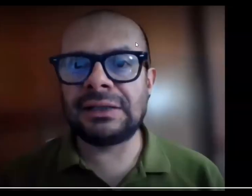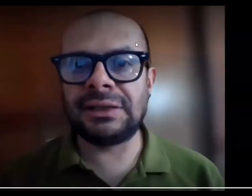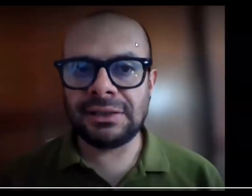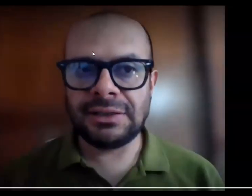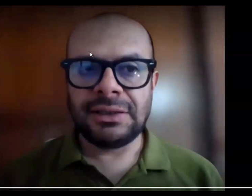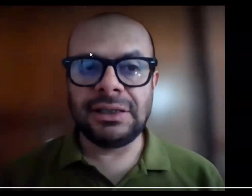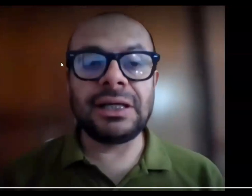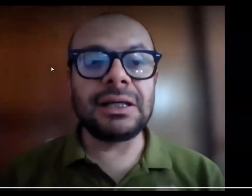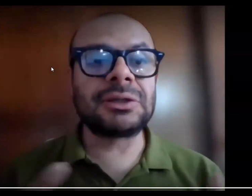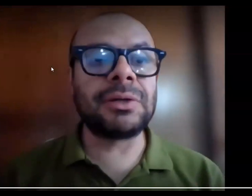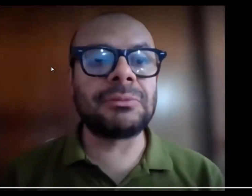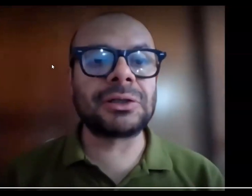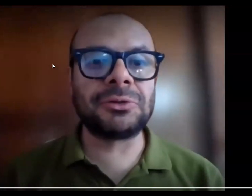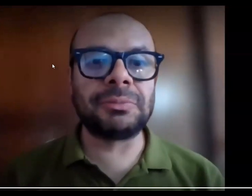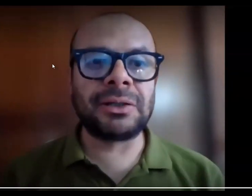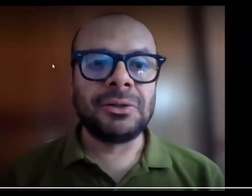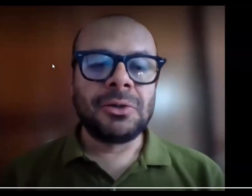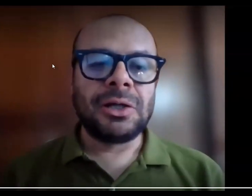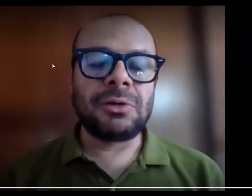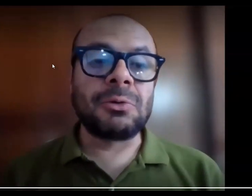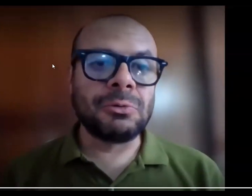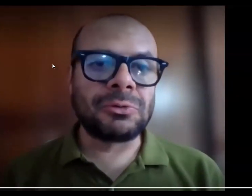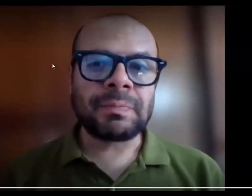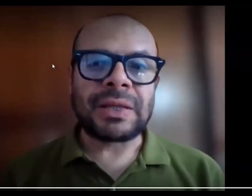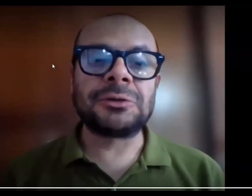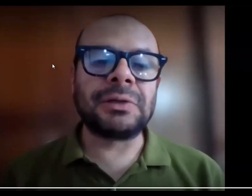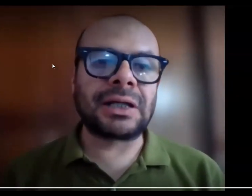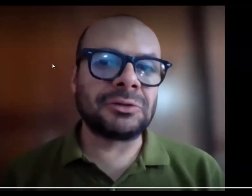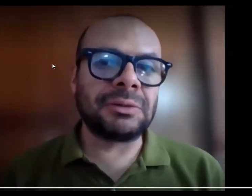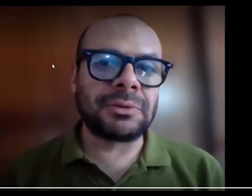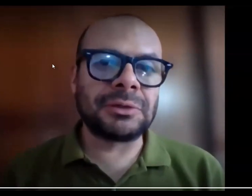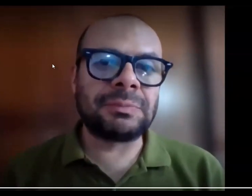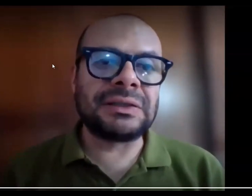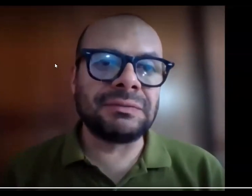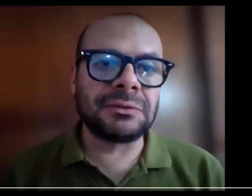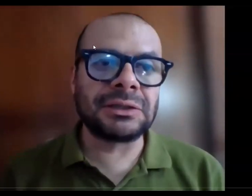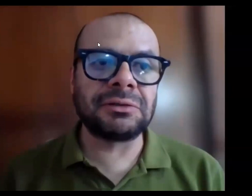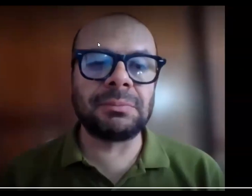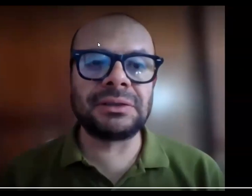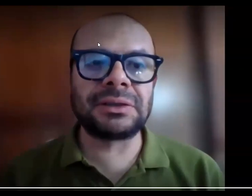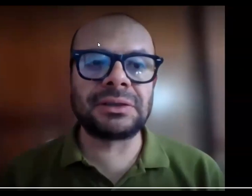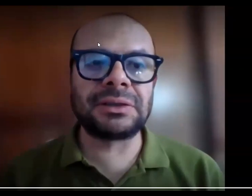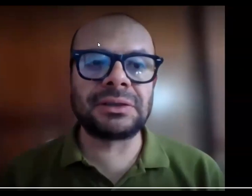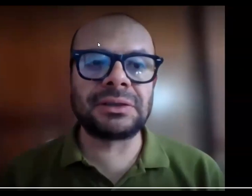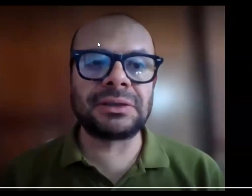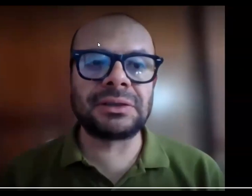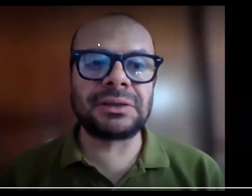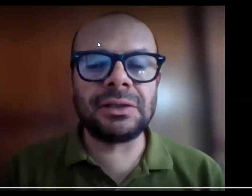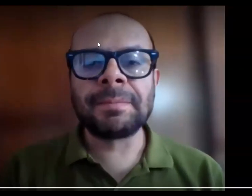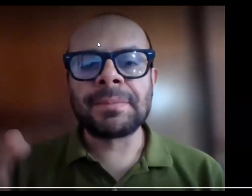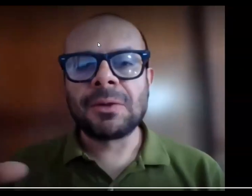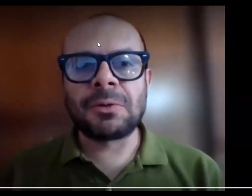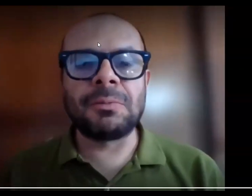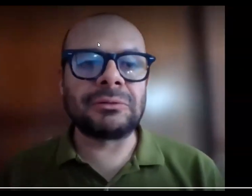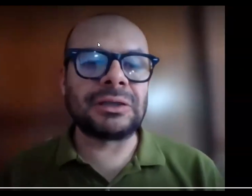quieran hacer y que digamos que podamos resolver en conjunto sobre casos de pronto específicos que se vienen presentando